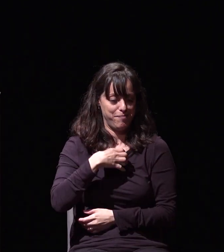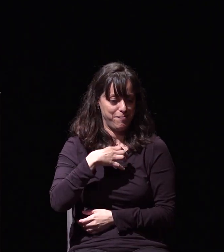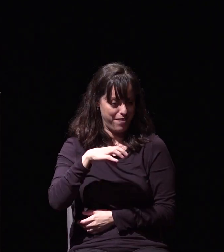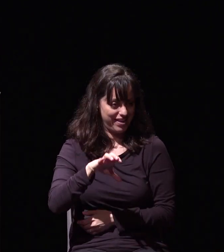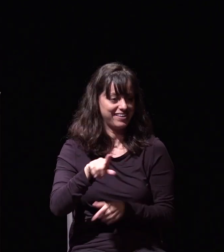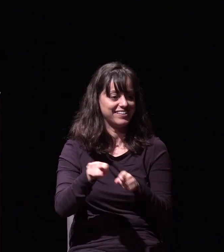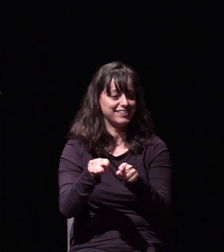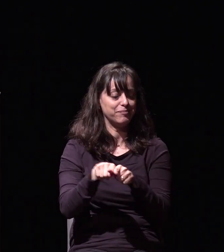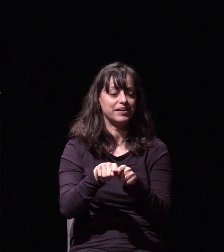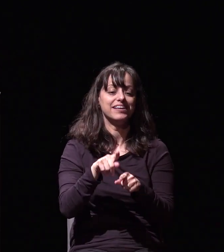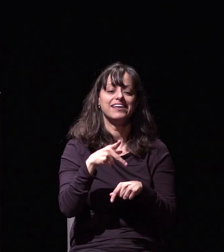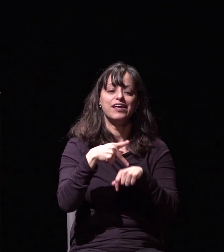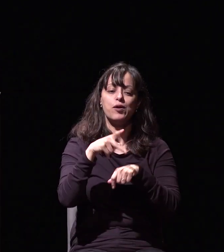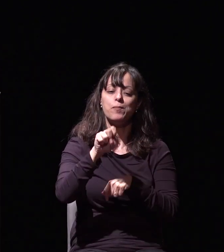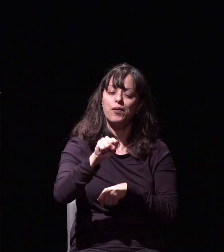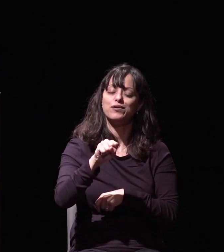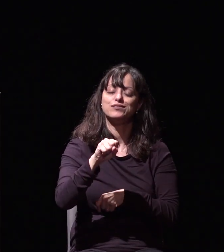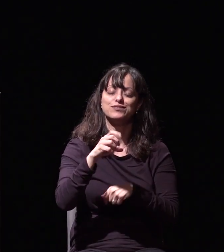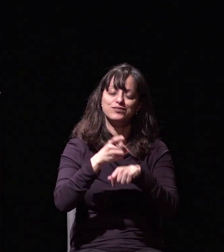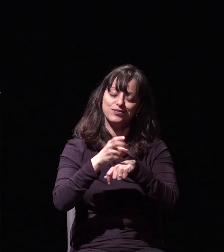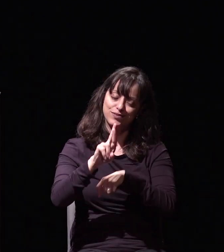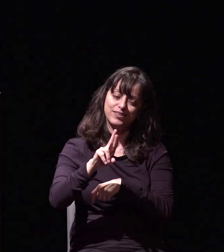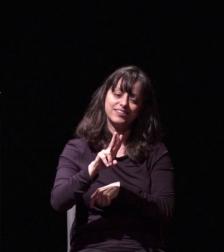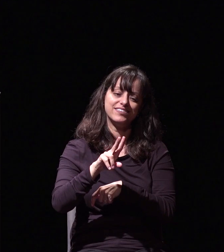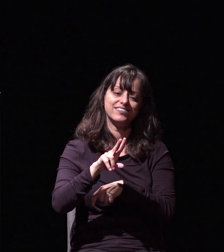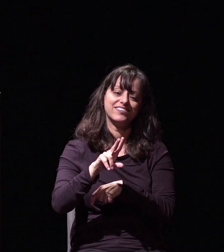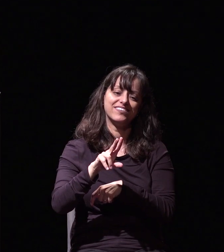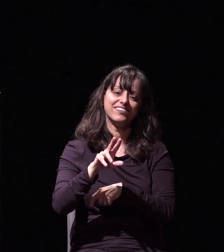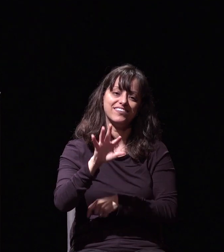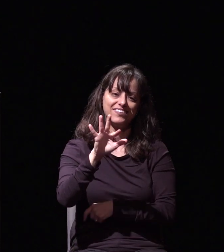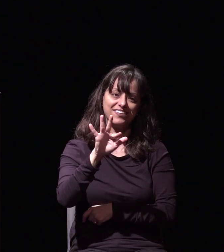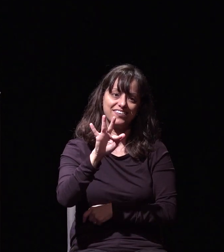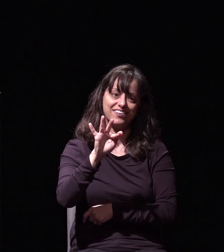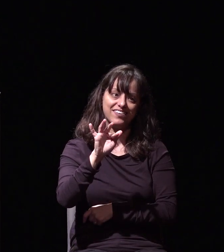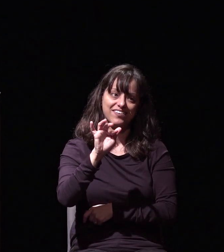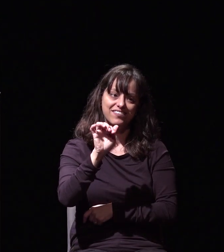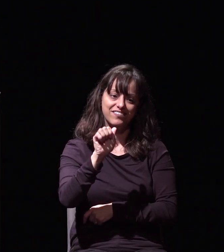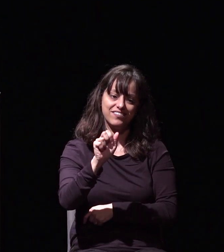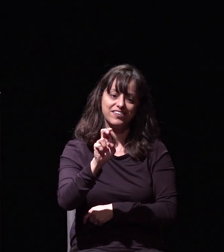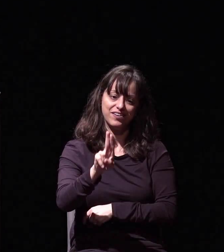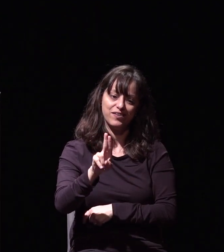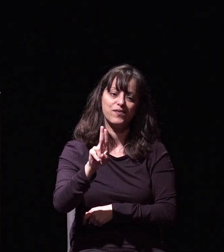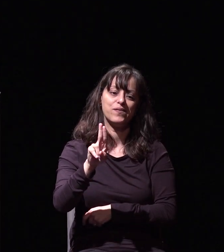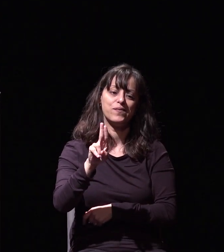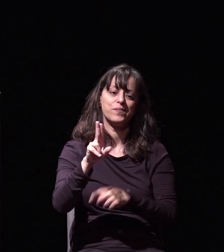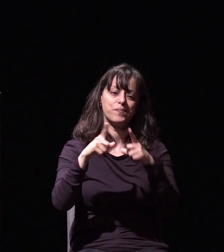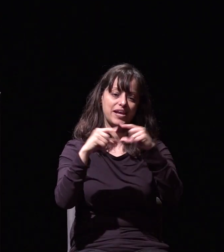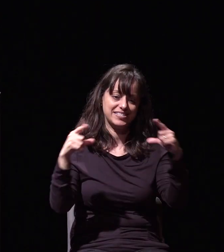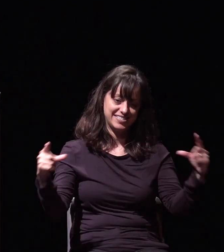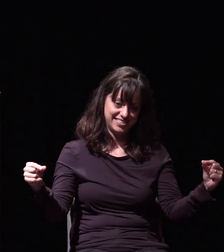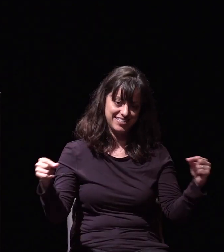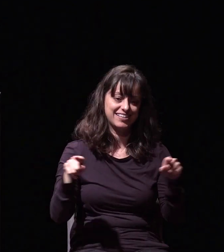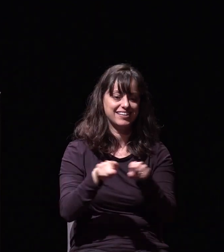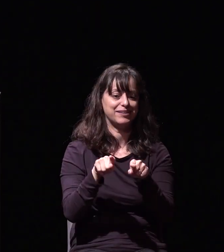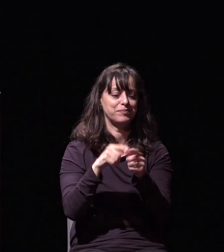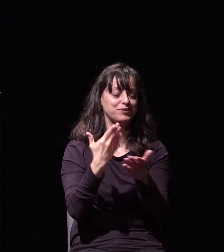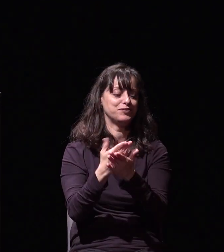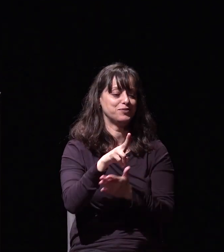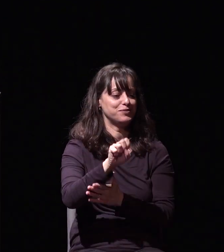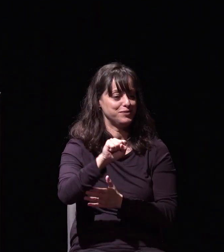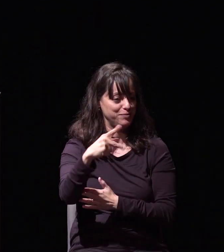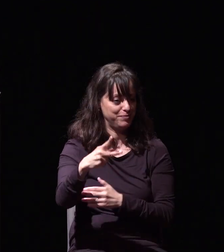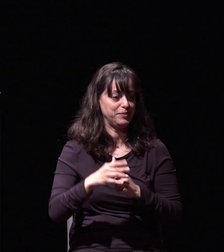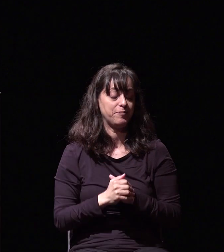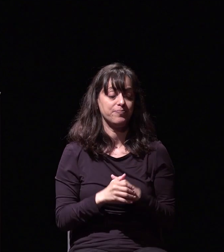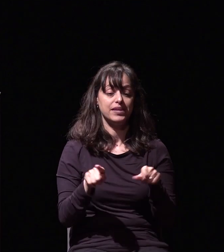USP, pós-doutorado pela Faculdade de Arquitetura da Universidade de Brasília. professor adjunto da Universidade de